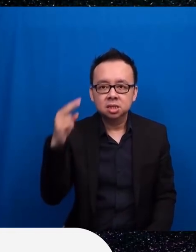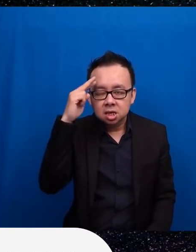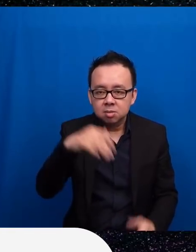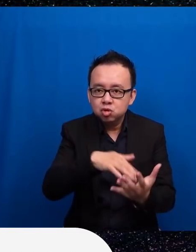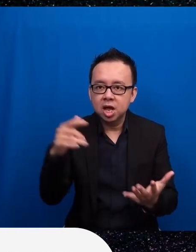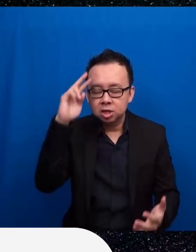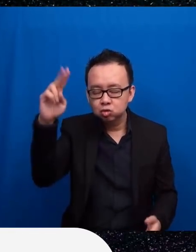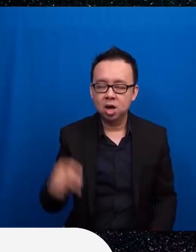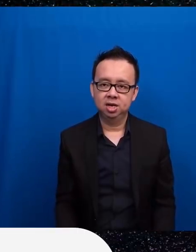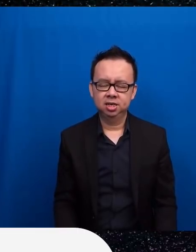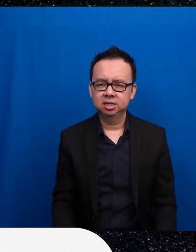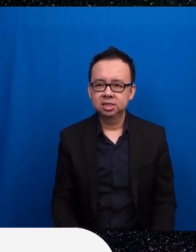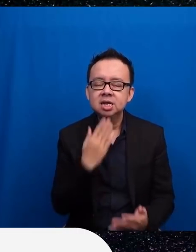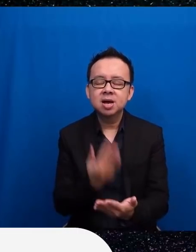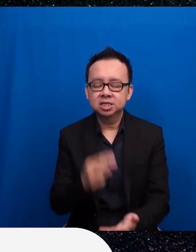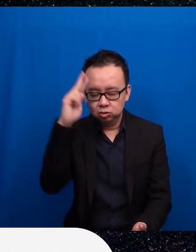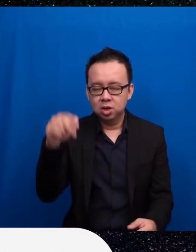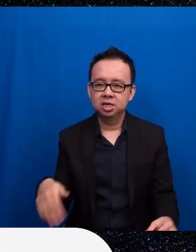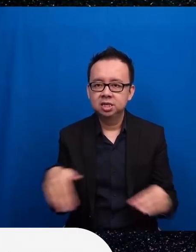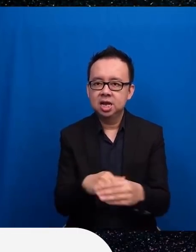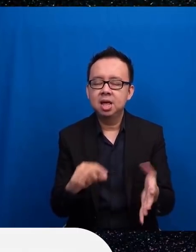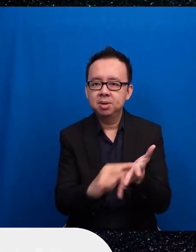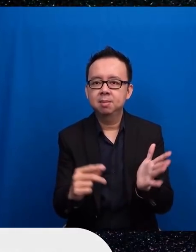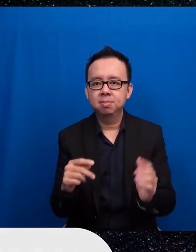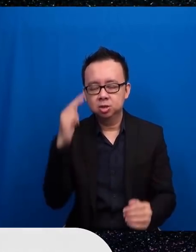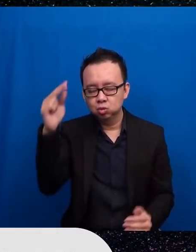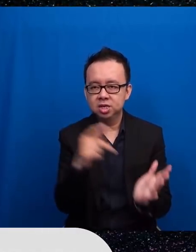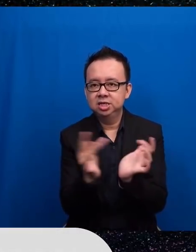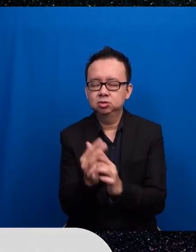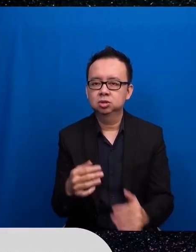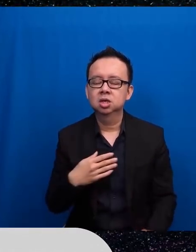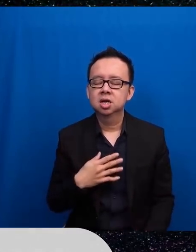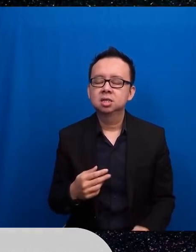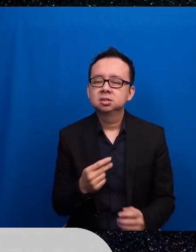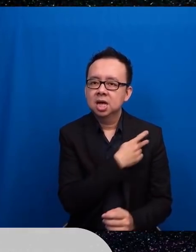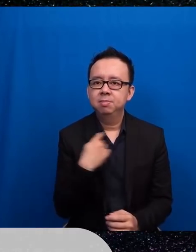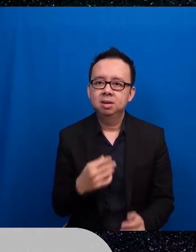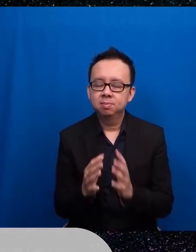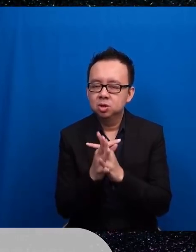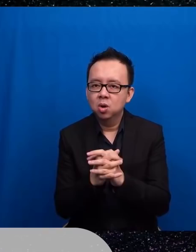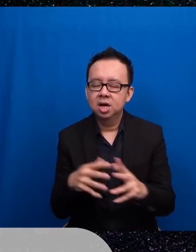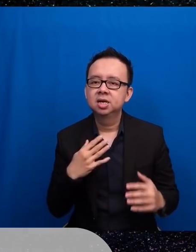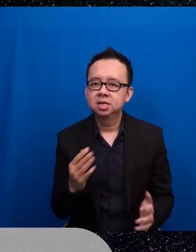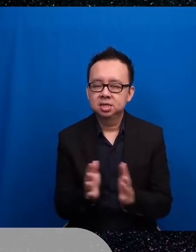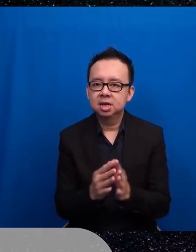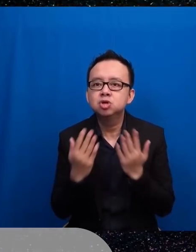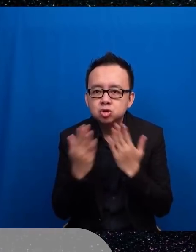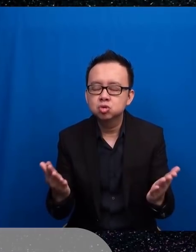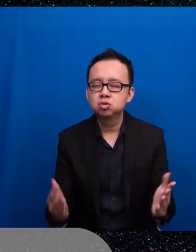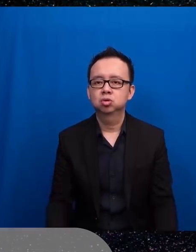Terima kasih Tuhan, di dalam nama Tuhan Yesus kami berdoa dan mengucap syukur. Haleluya, semua yang percaya